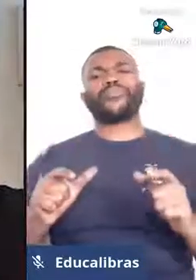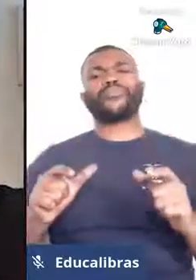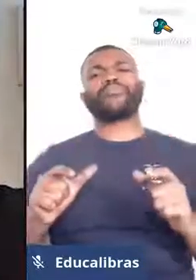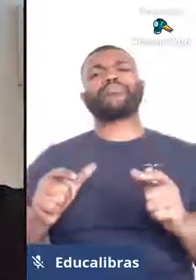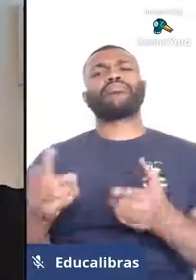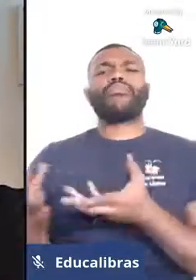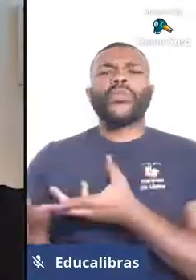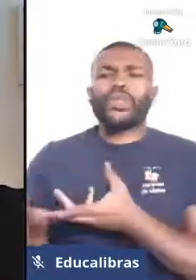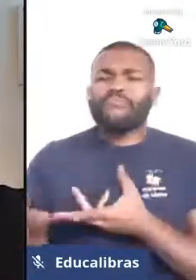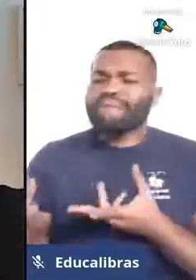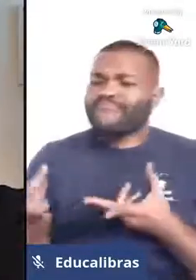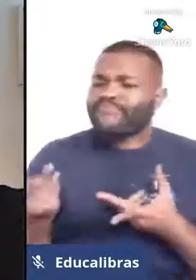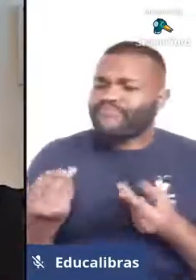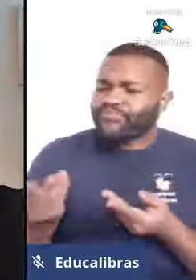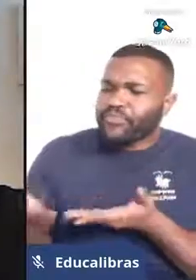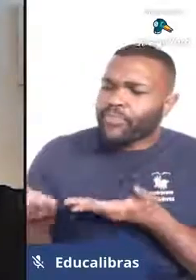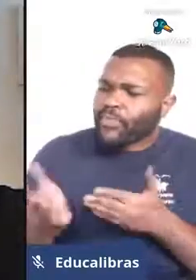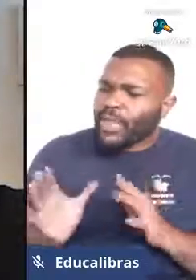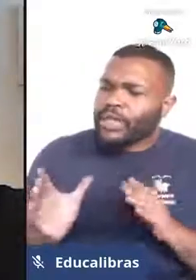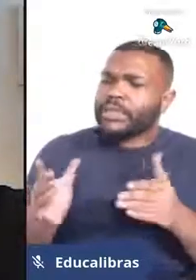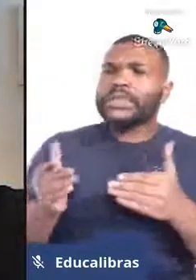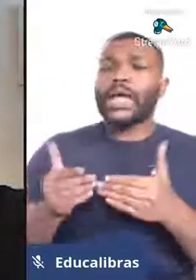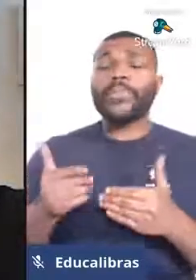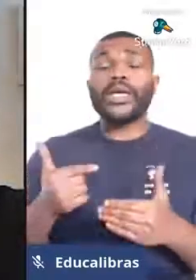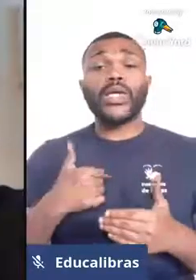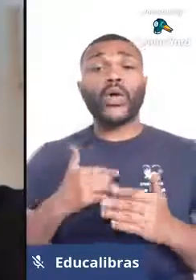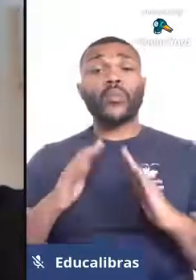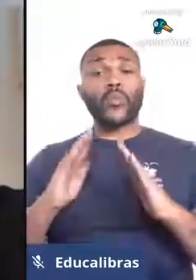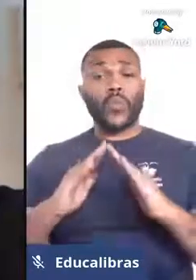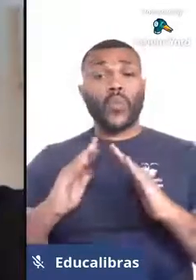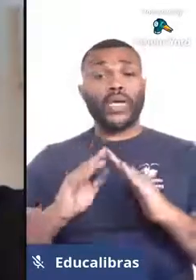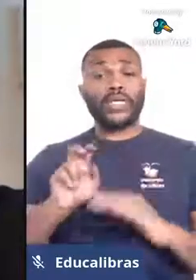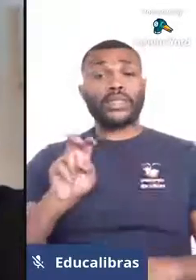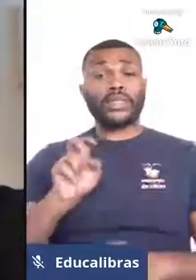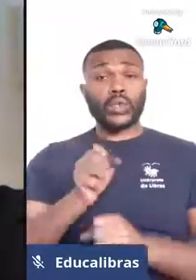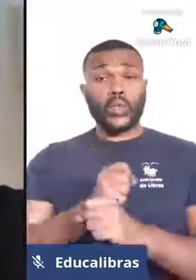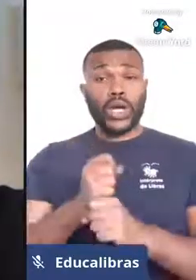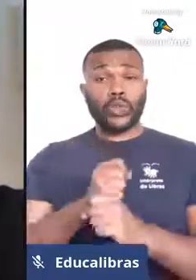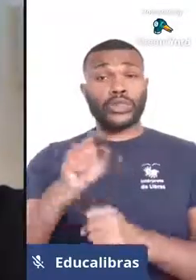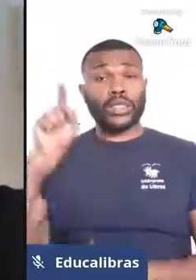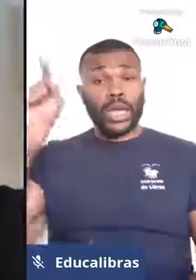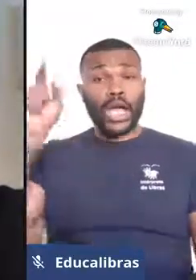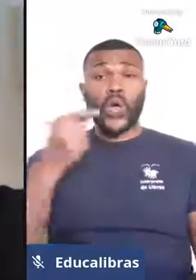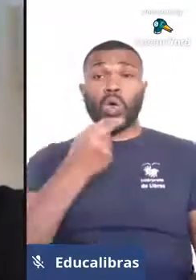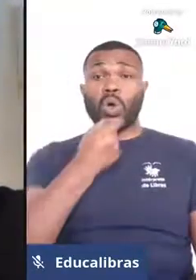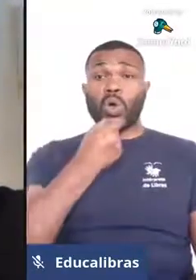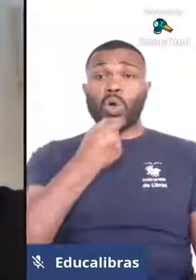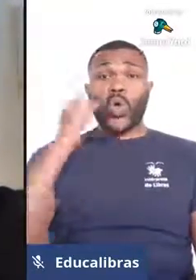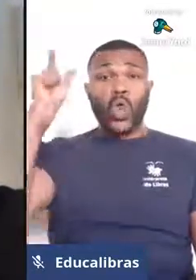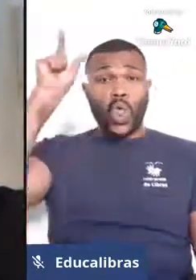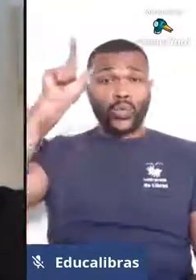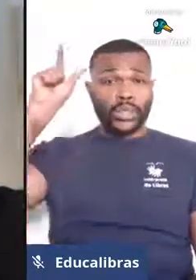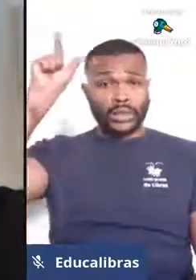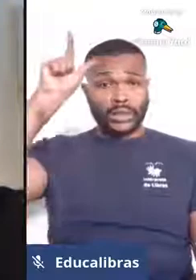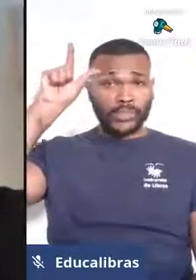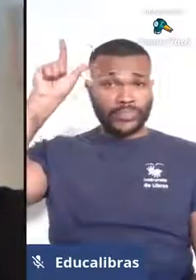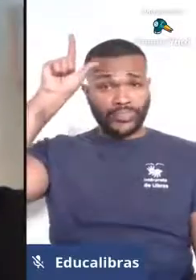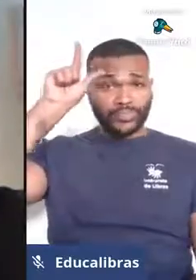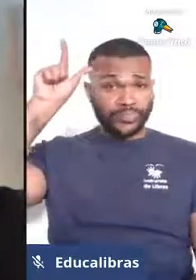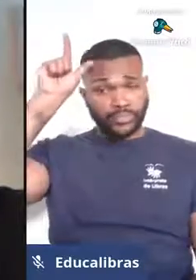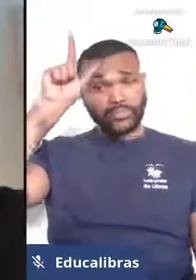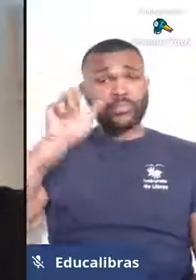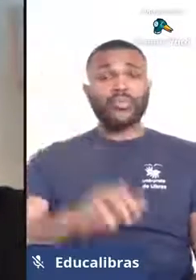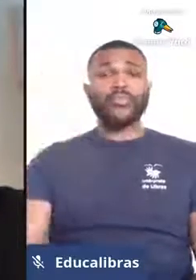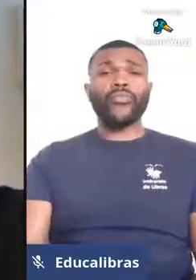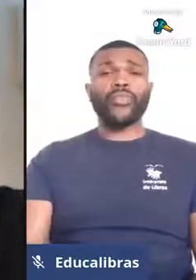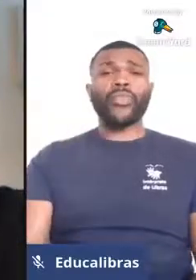acolhedor para todo mundo. Eu morei por 5 anos no Reino Unido, eu morei em Londres bastante tempo, e uma